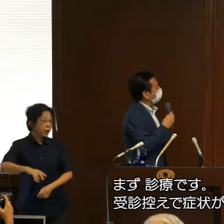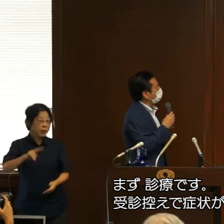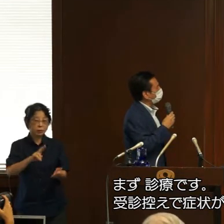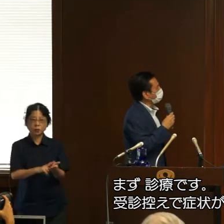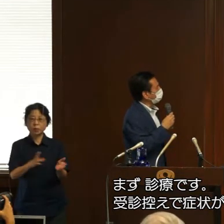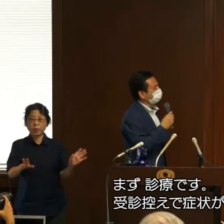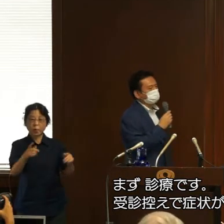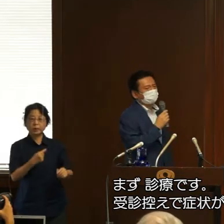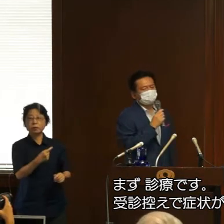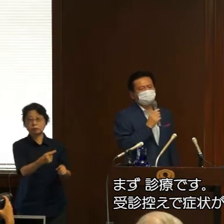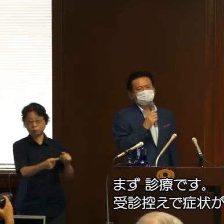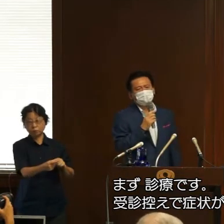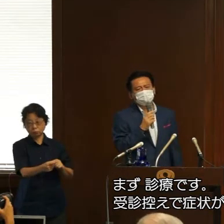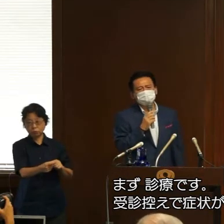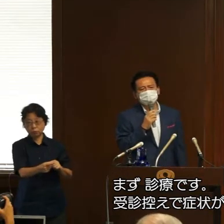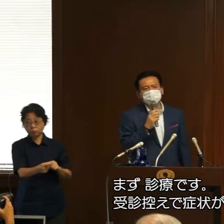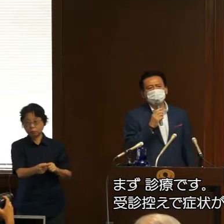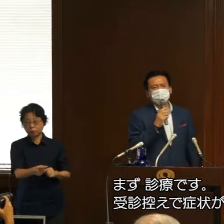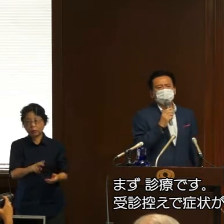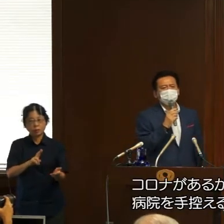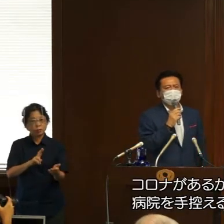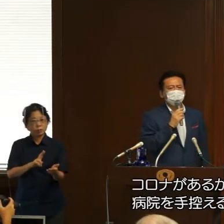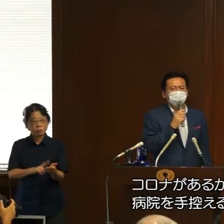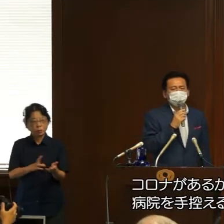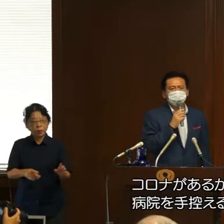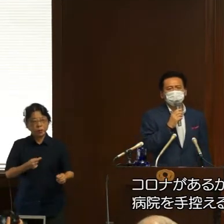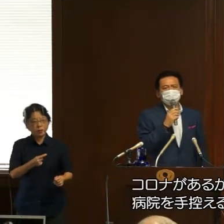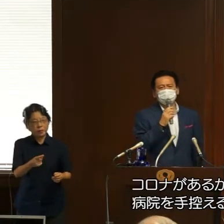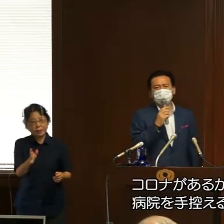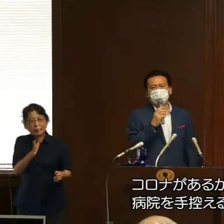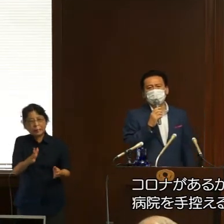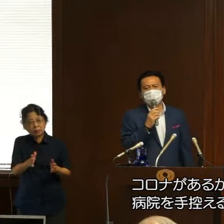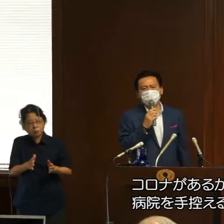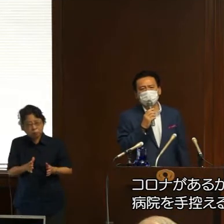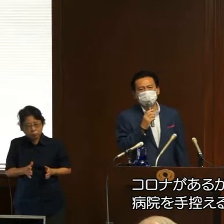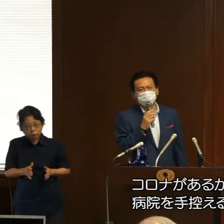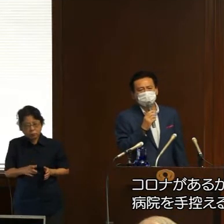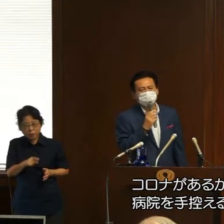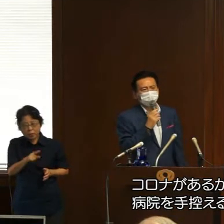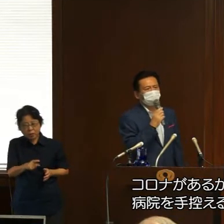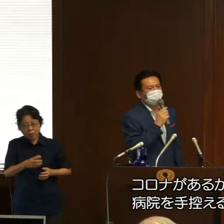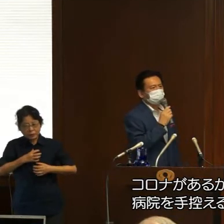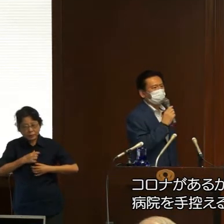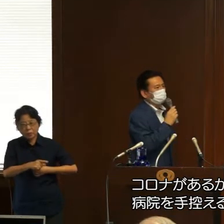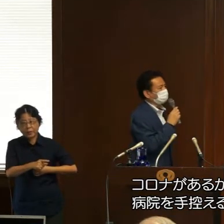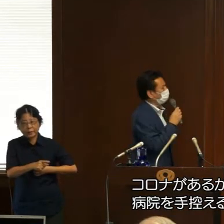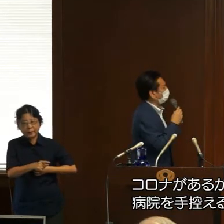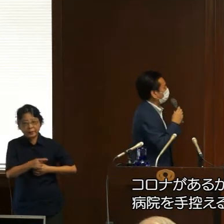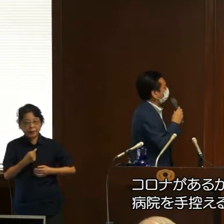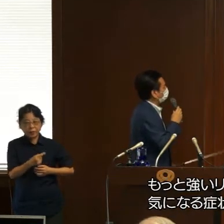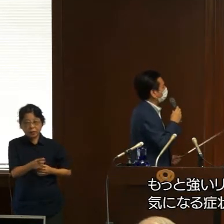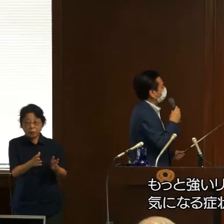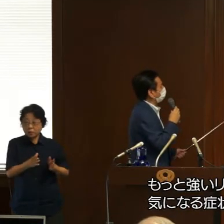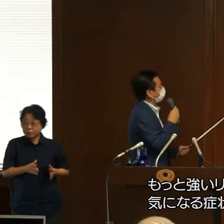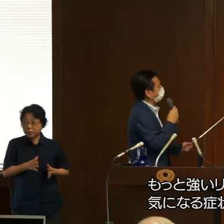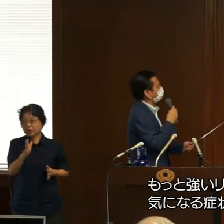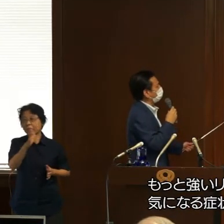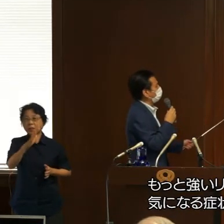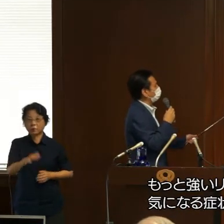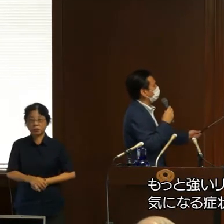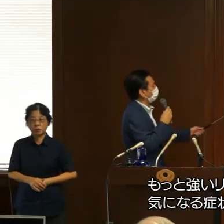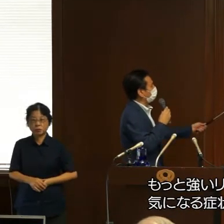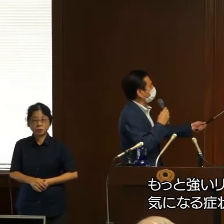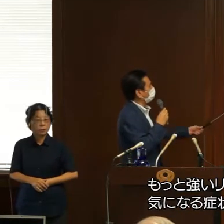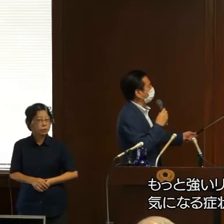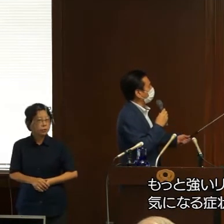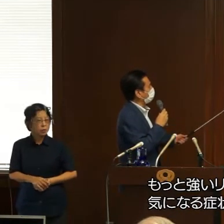診控えで症状が悪化することがあります。コロナがあるから病院手控えるということではなくて、もっと強